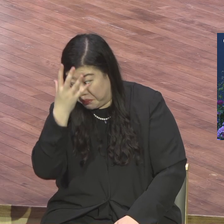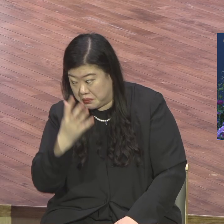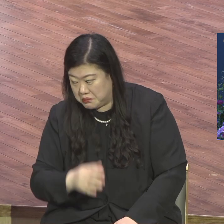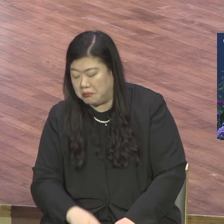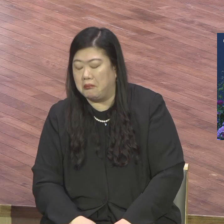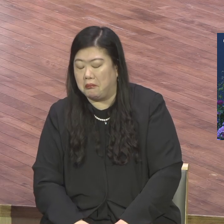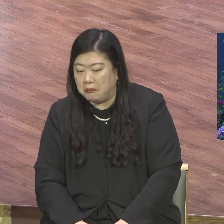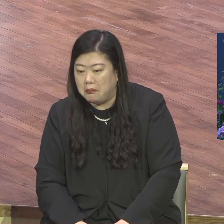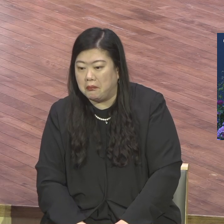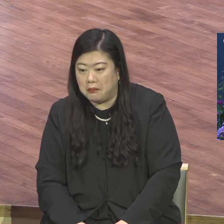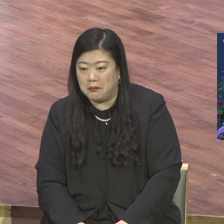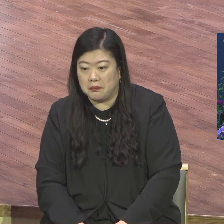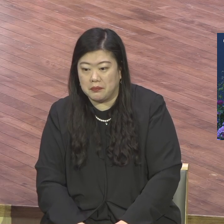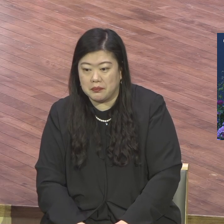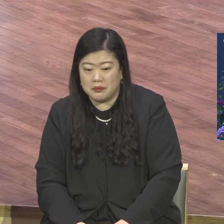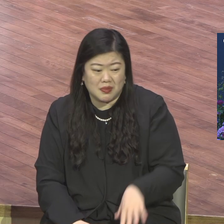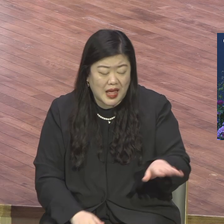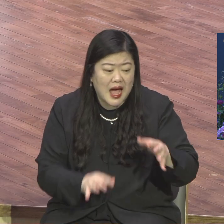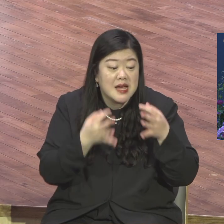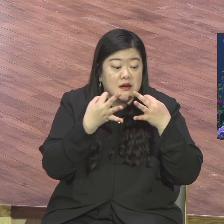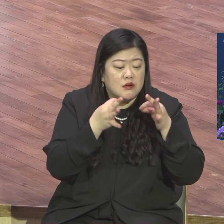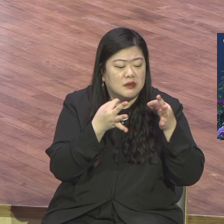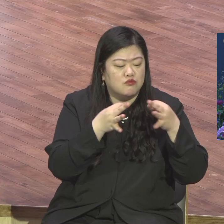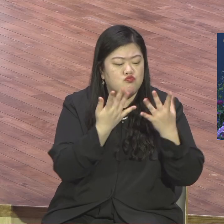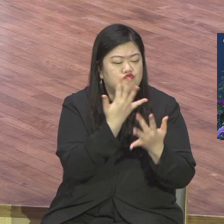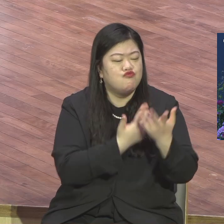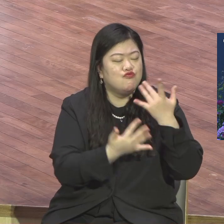자식이나 남편 보고 뮤지컬 한번 보러 갈래?